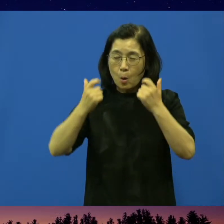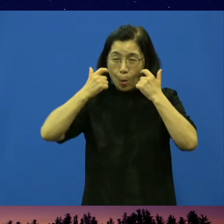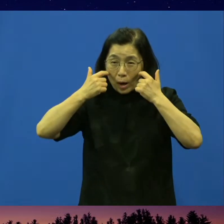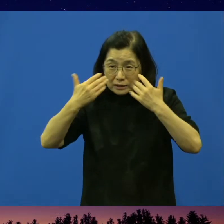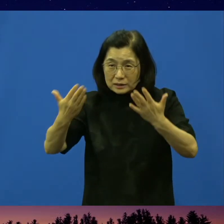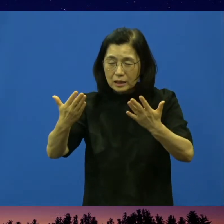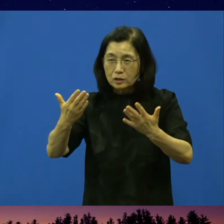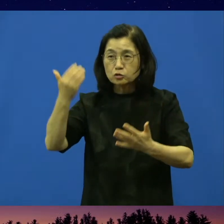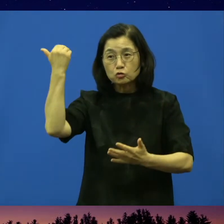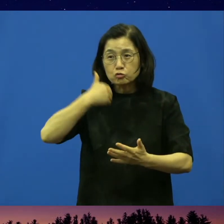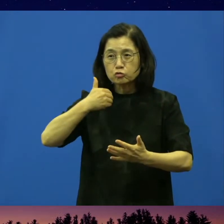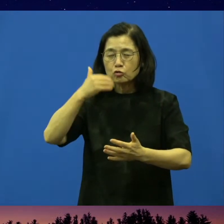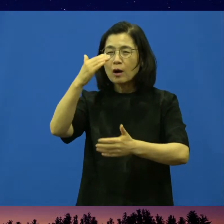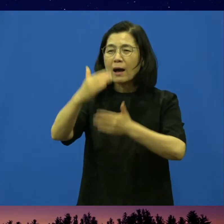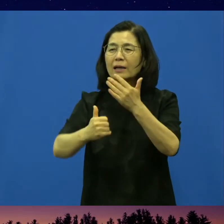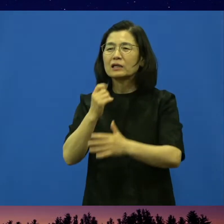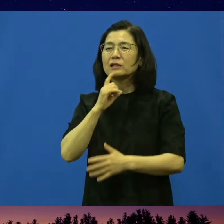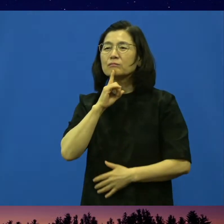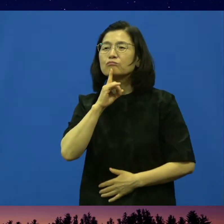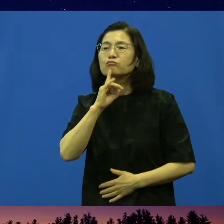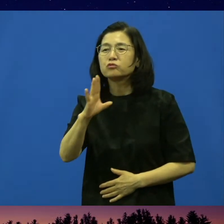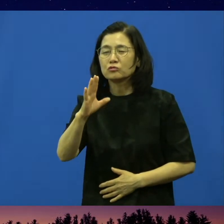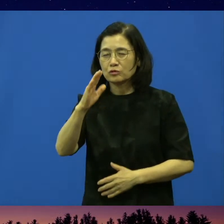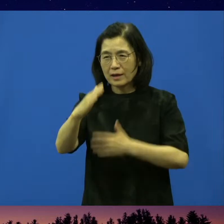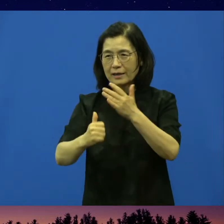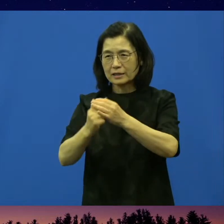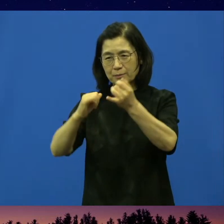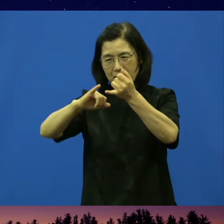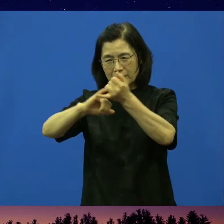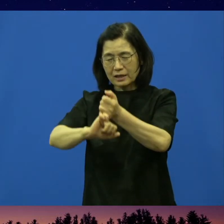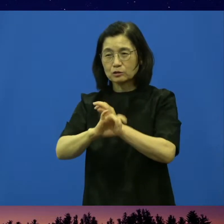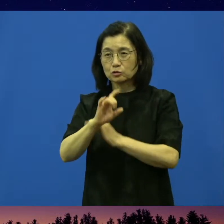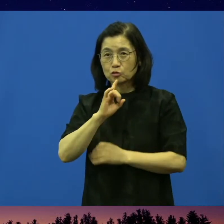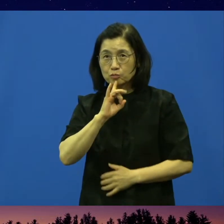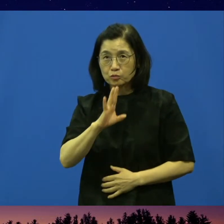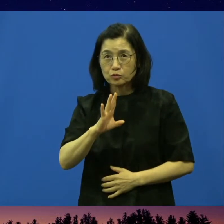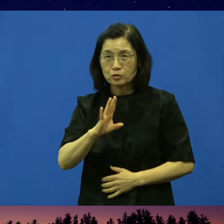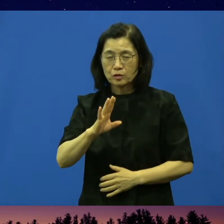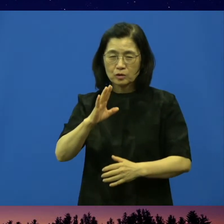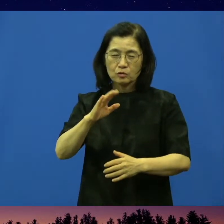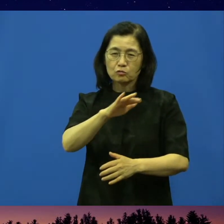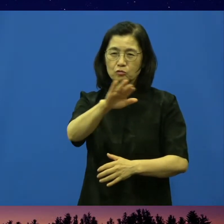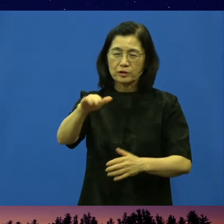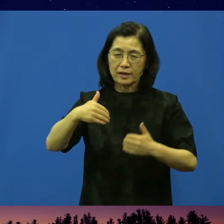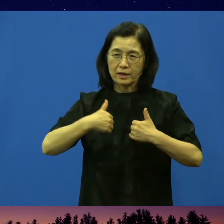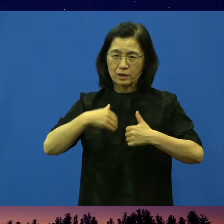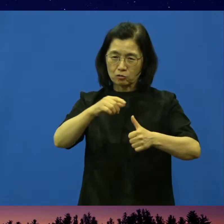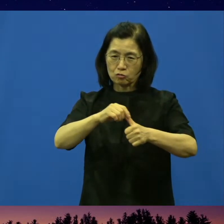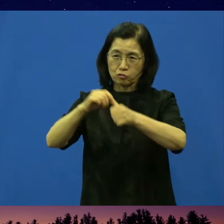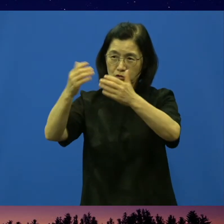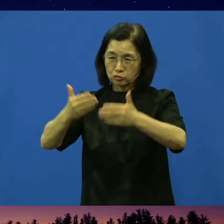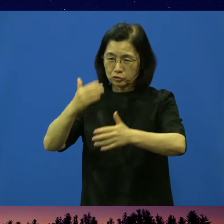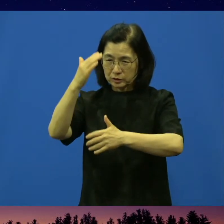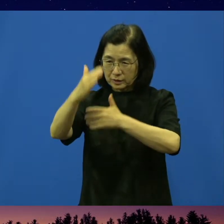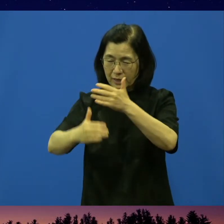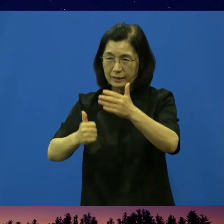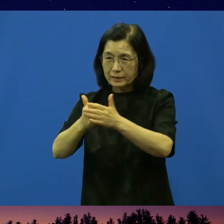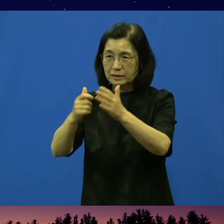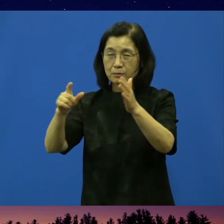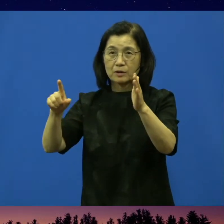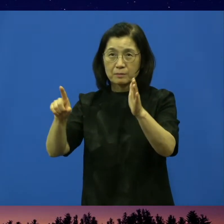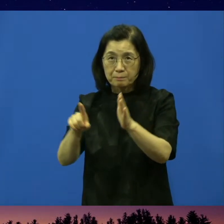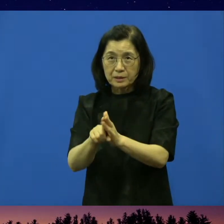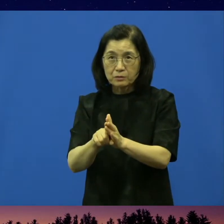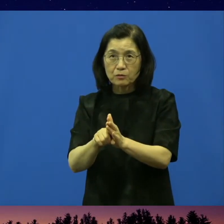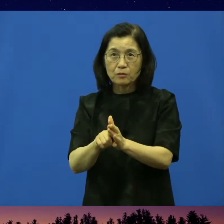없어요. 그분의 약속밖에 없어요. 오늘 우리에게 구원을 주신 그 하나님의 은혜를 기억하고 홍해를 건너게 하신 그